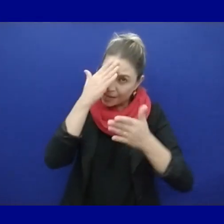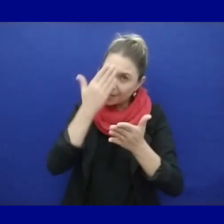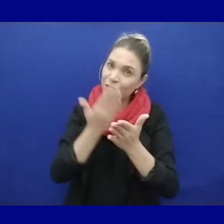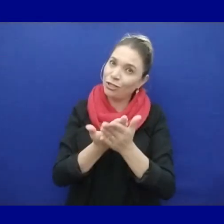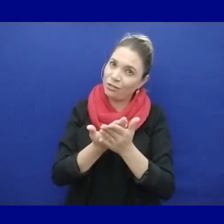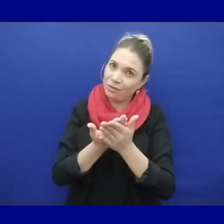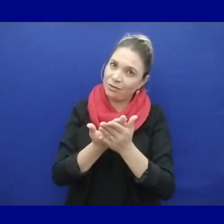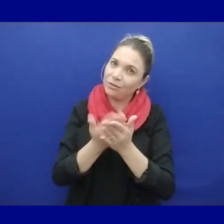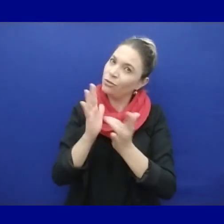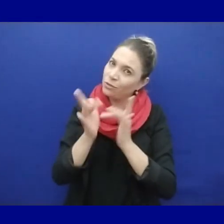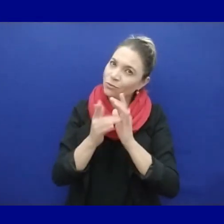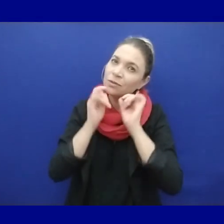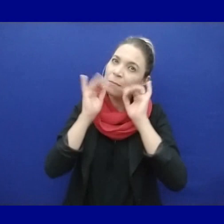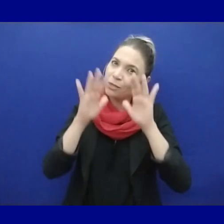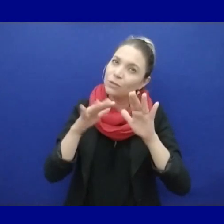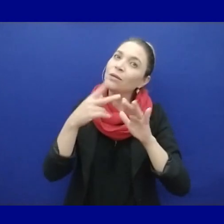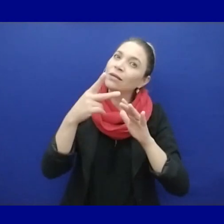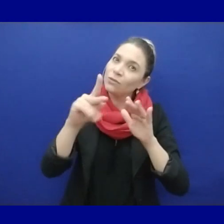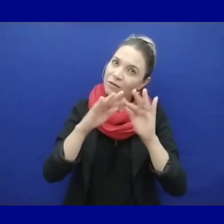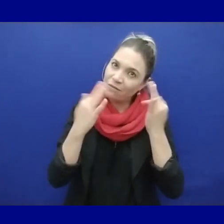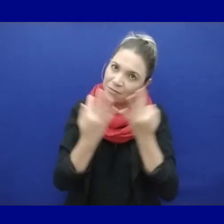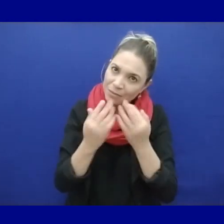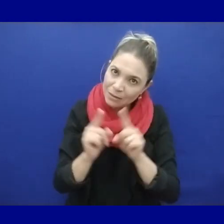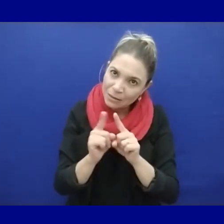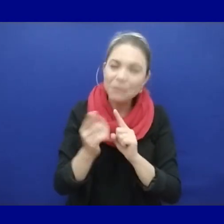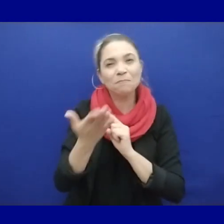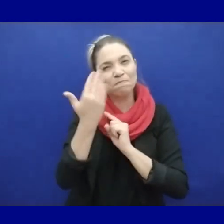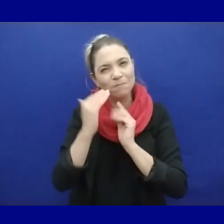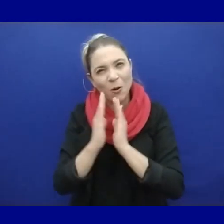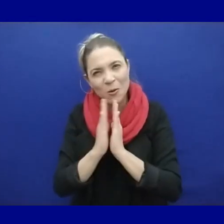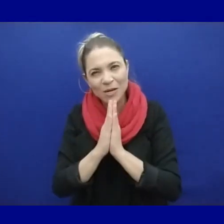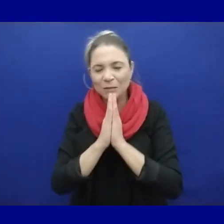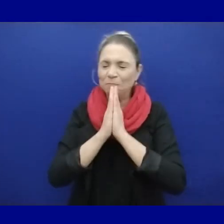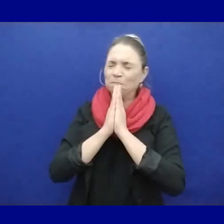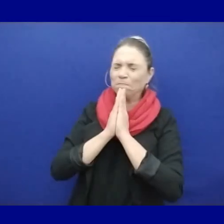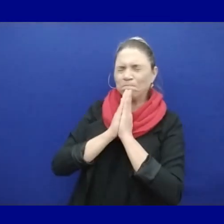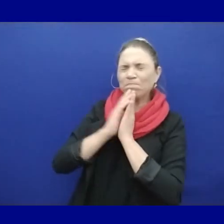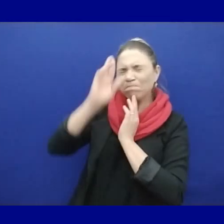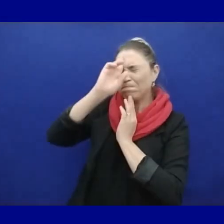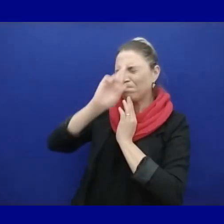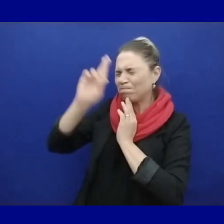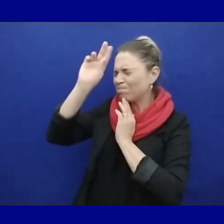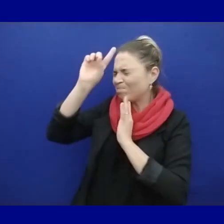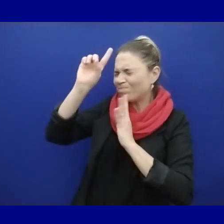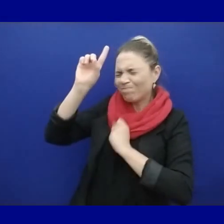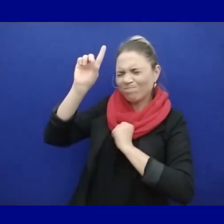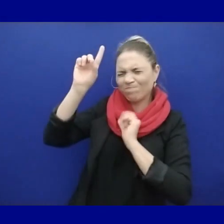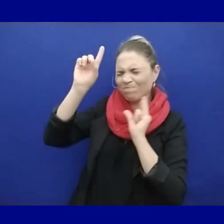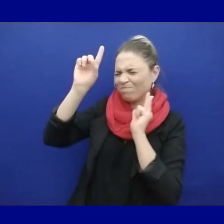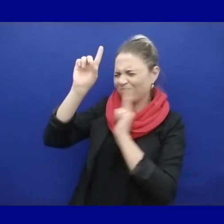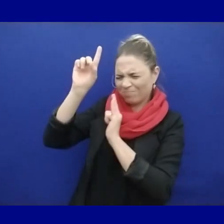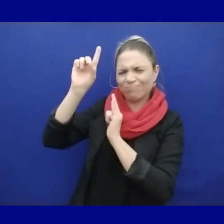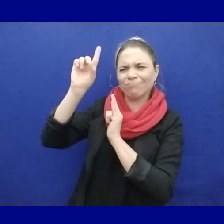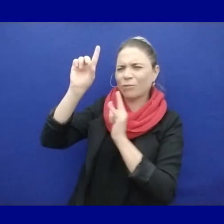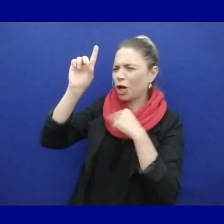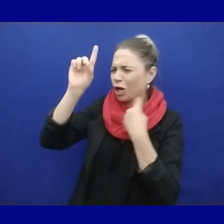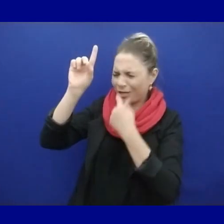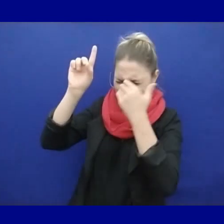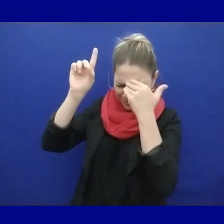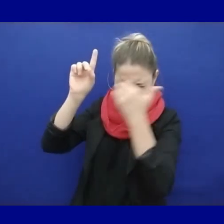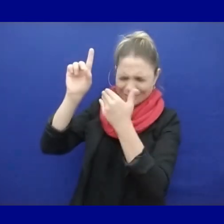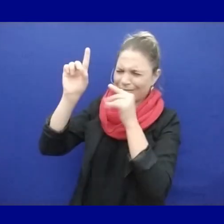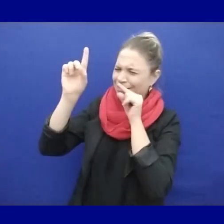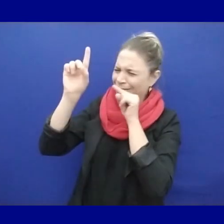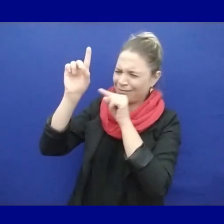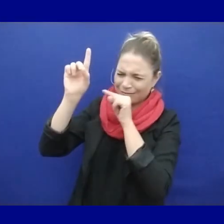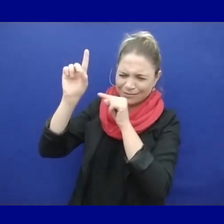também a tua casa. Deus, pois, te abençoe. Vamos orar? Senhor amado, nós somos muito gratos a